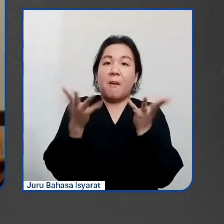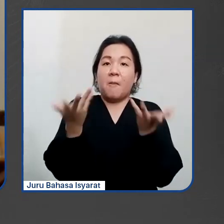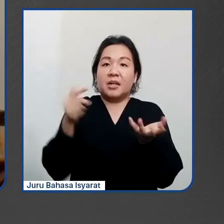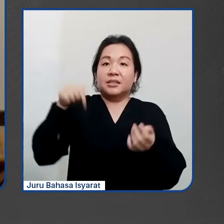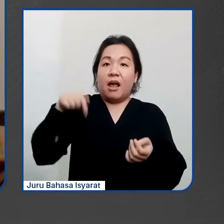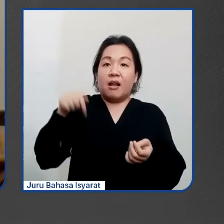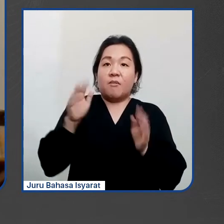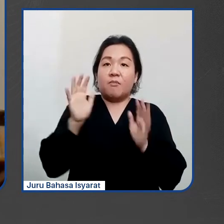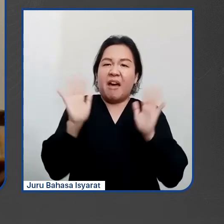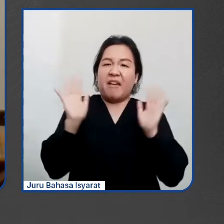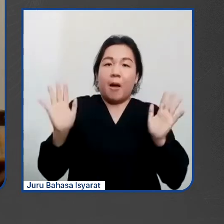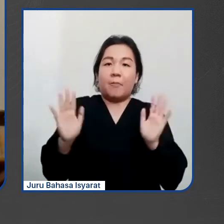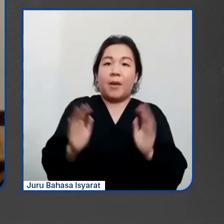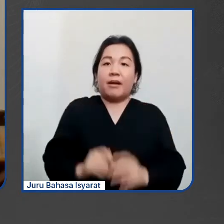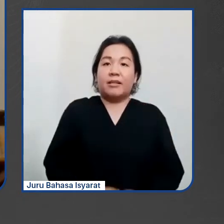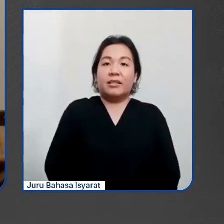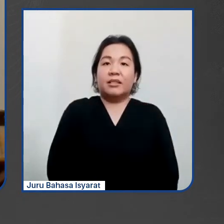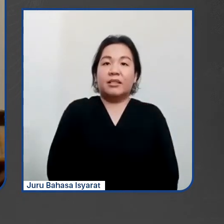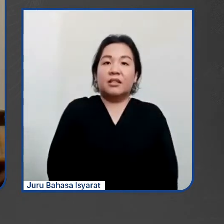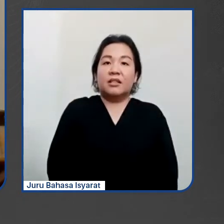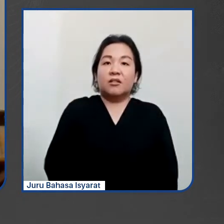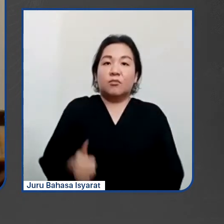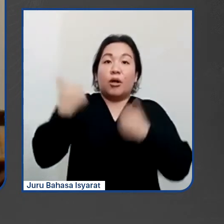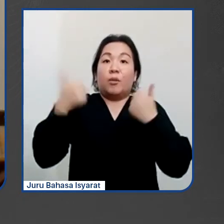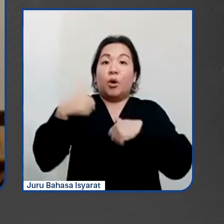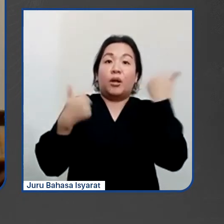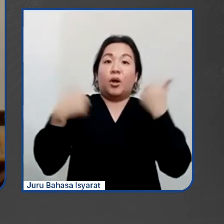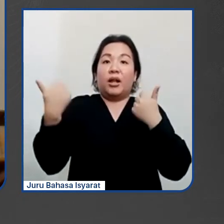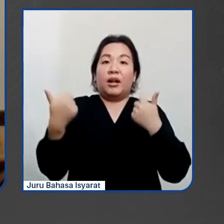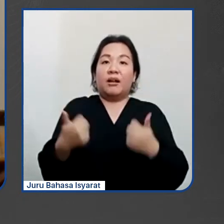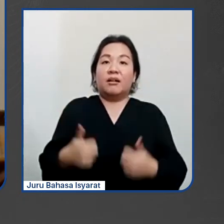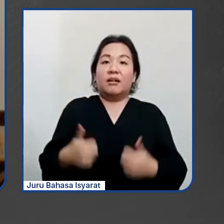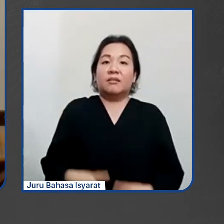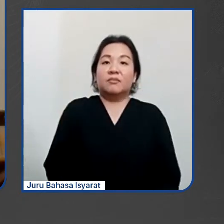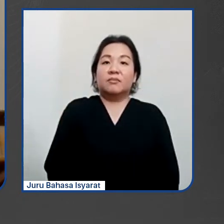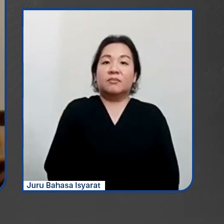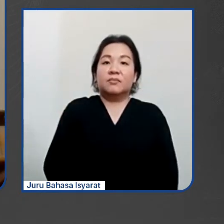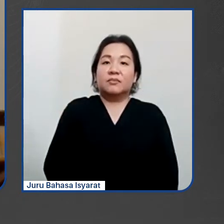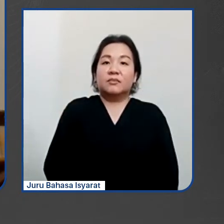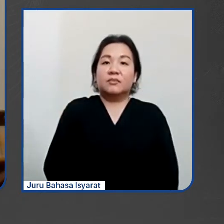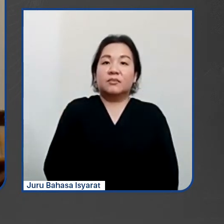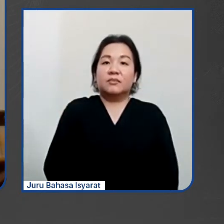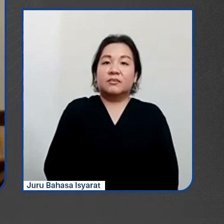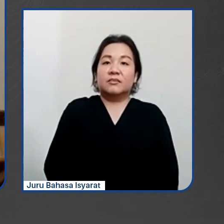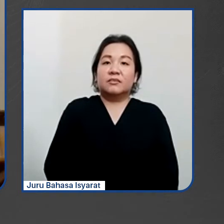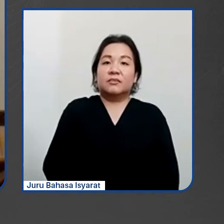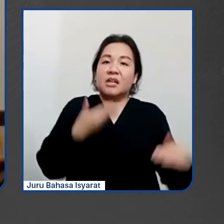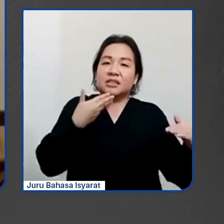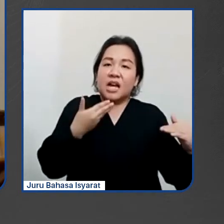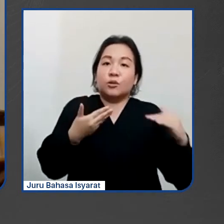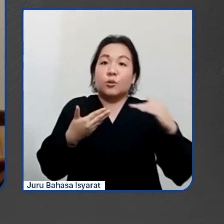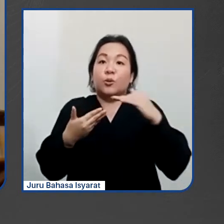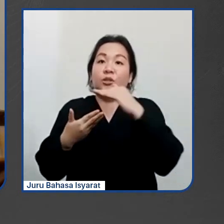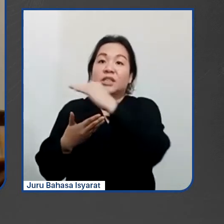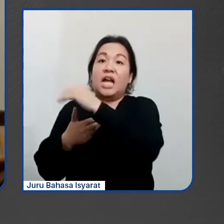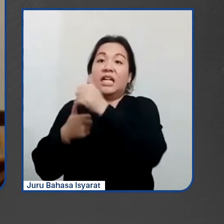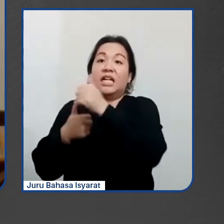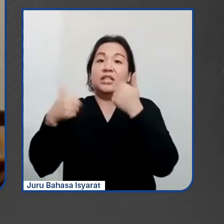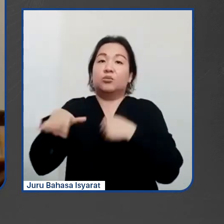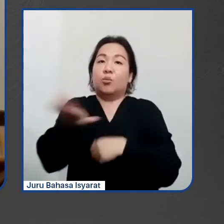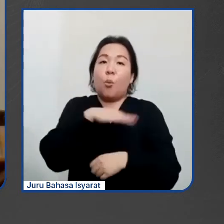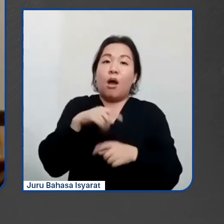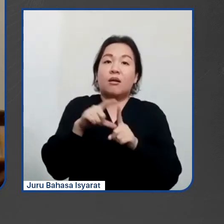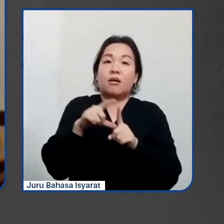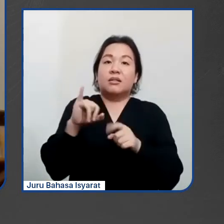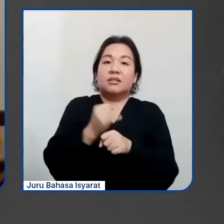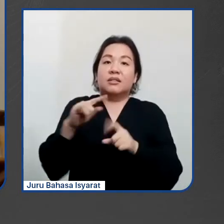yang canggih-canggih, dari hardware yang canggih, software yang canggih, gitu, semuanya digital gitu. Jadi emang